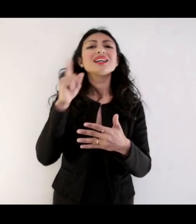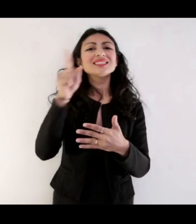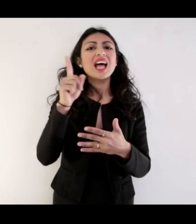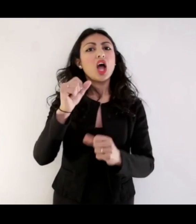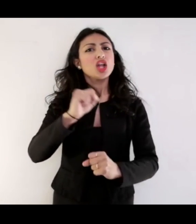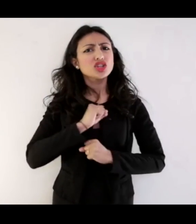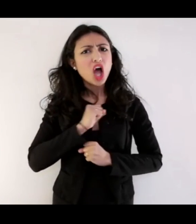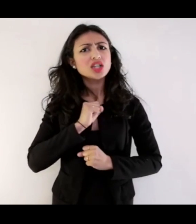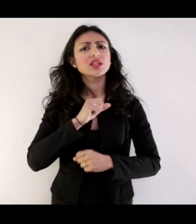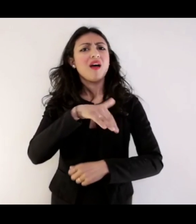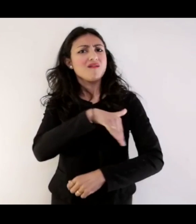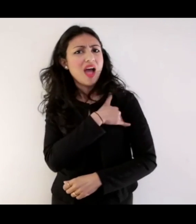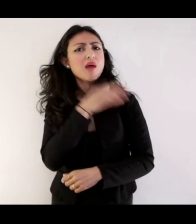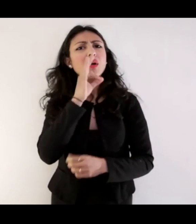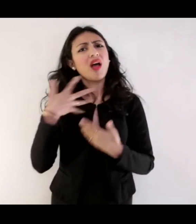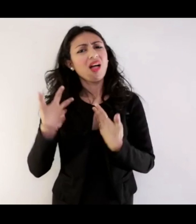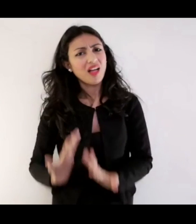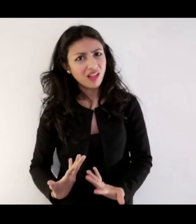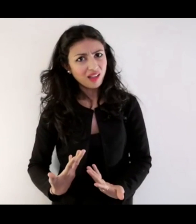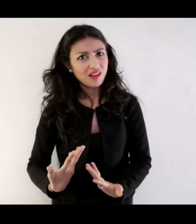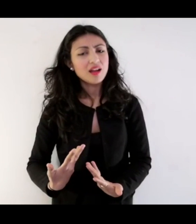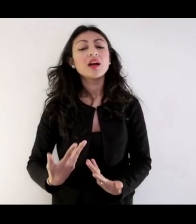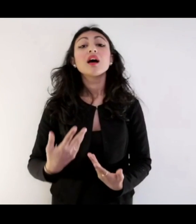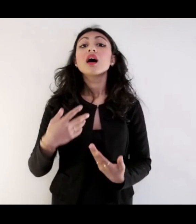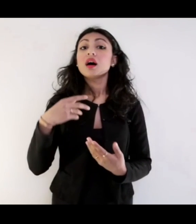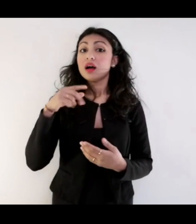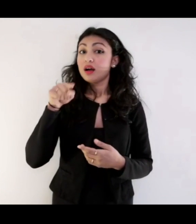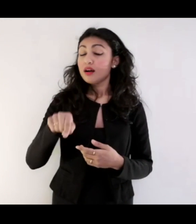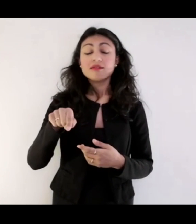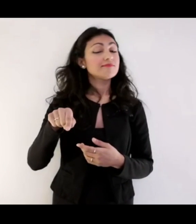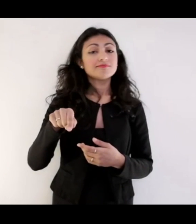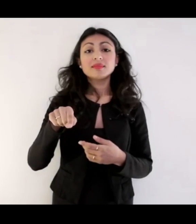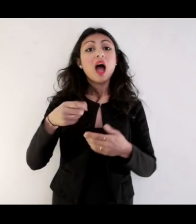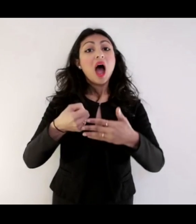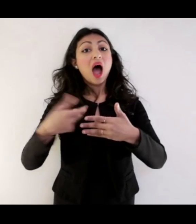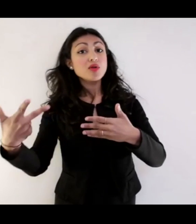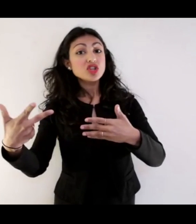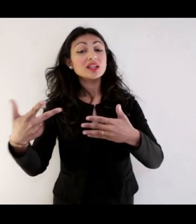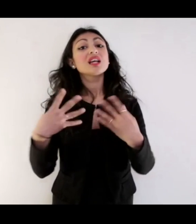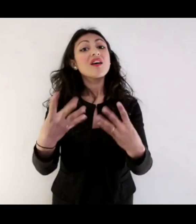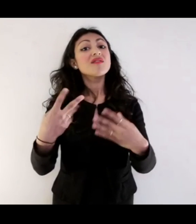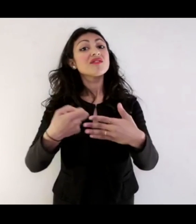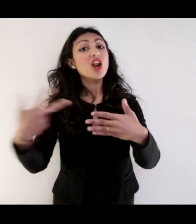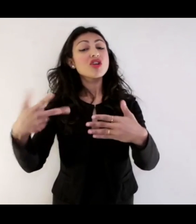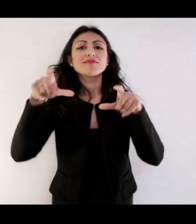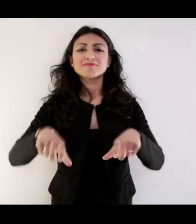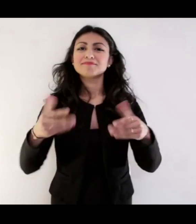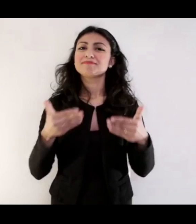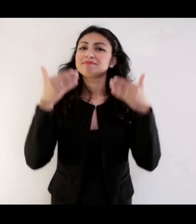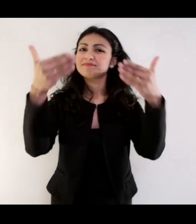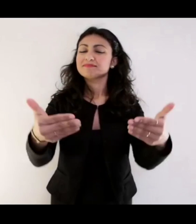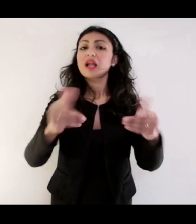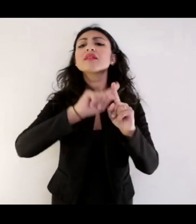febbricola o problemi di questo genere, indipendentemente dall'epidemia attuale di Covid, l'amniocentesi si posticipa fino